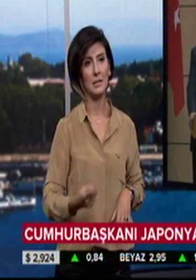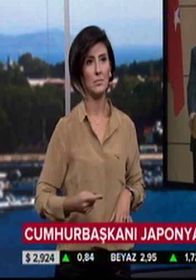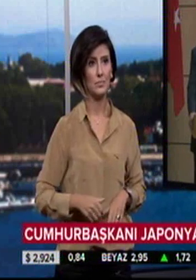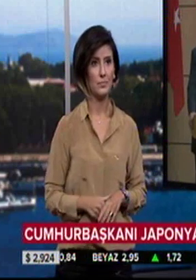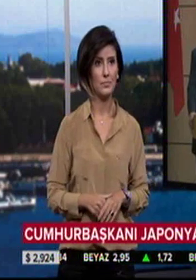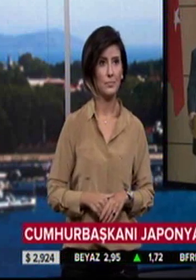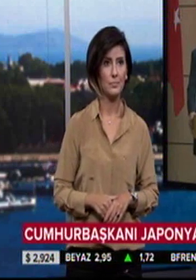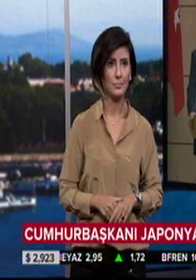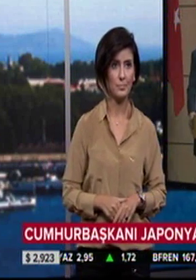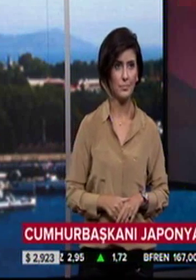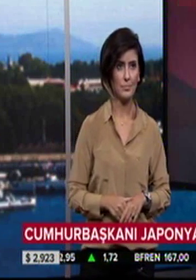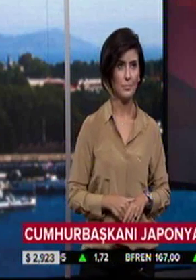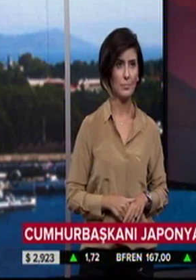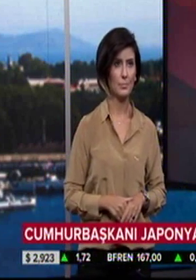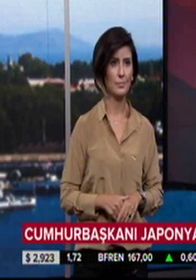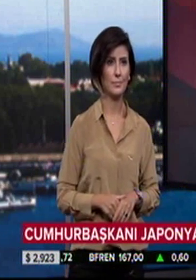dedi.